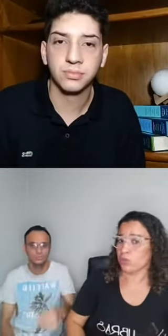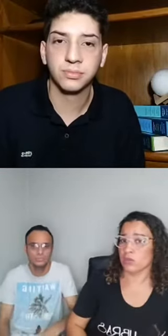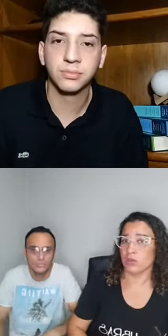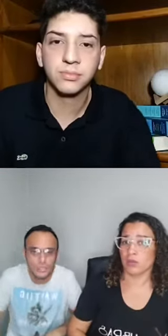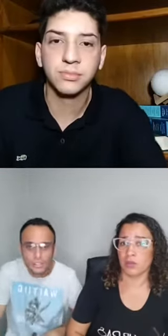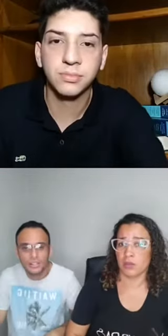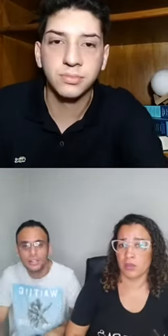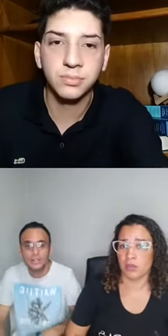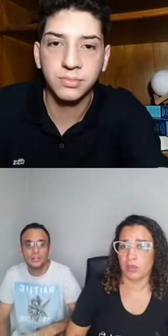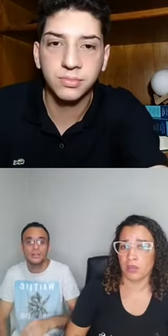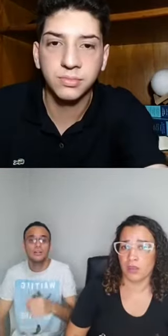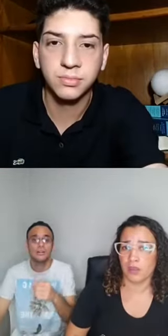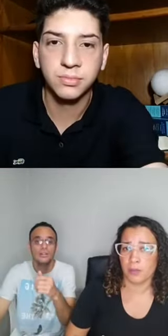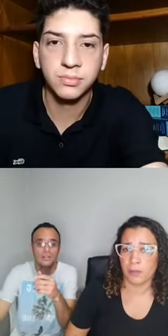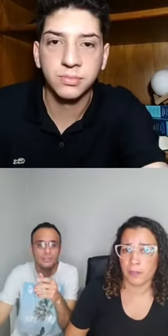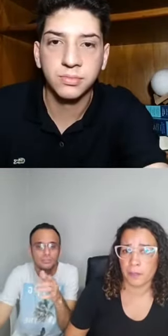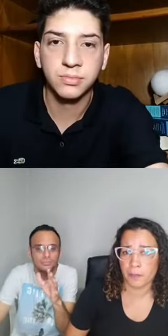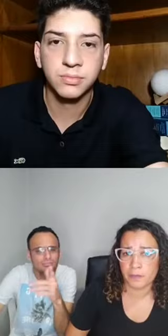Isso.